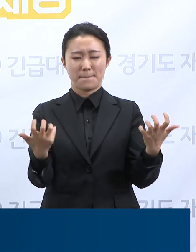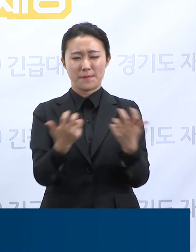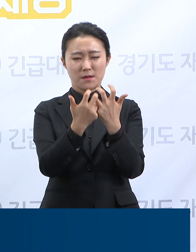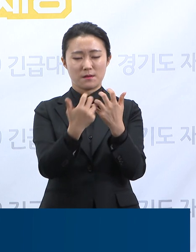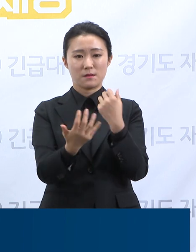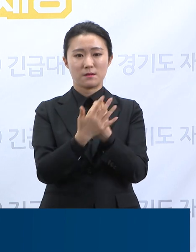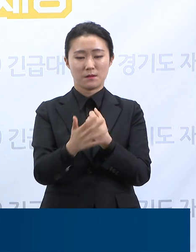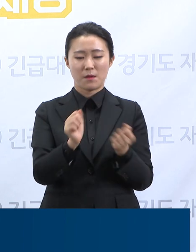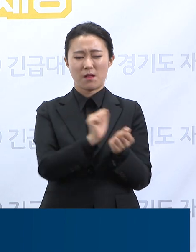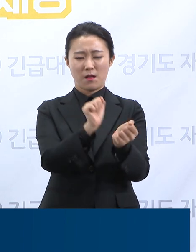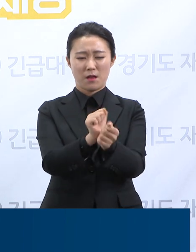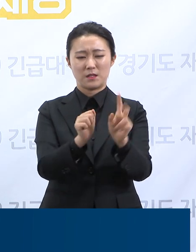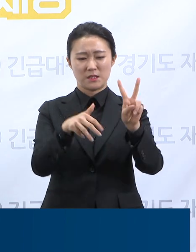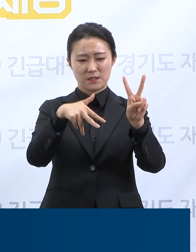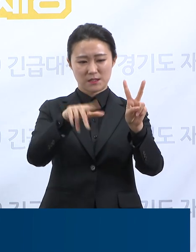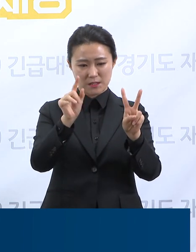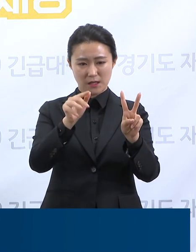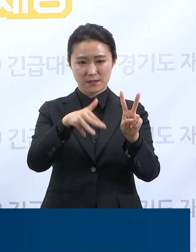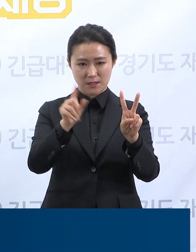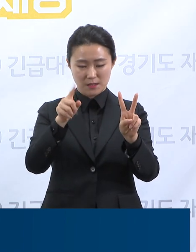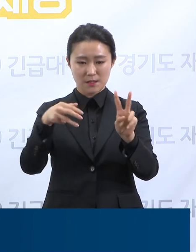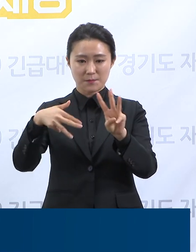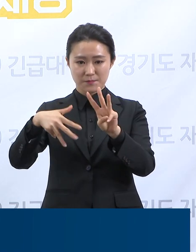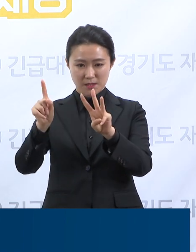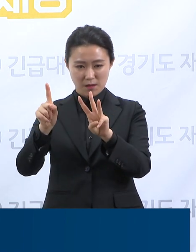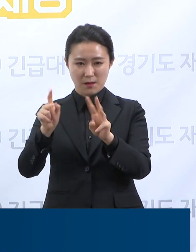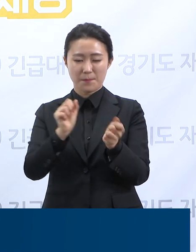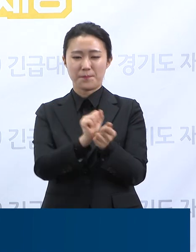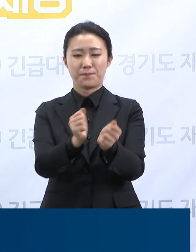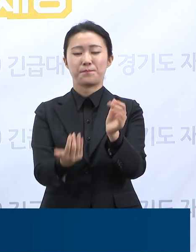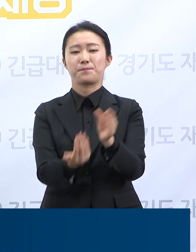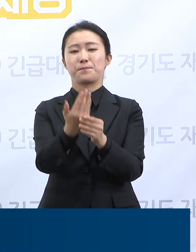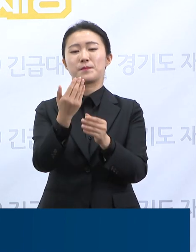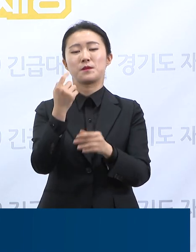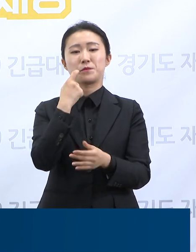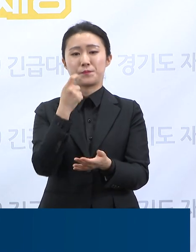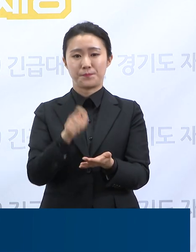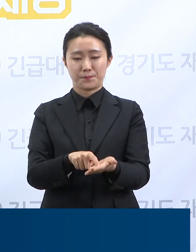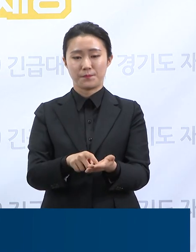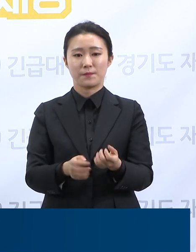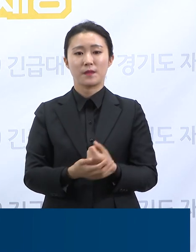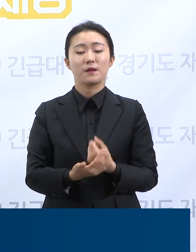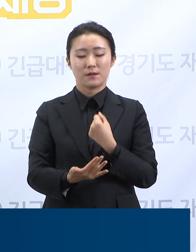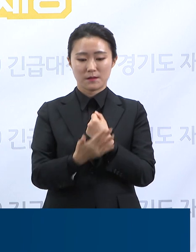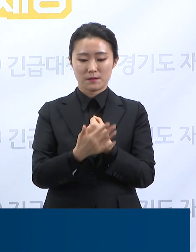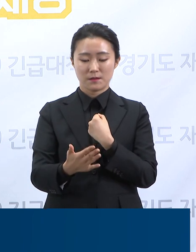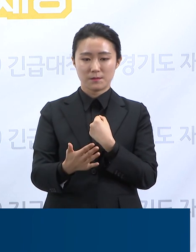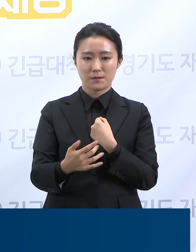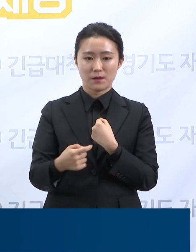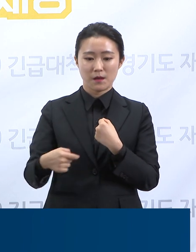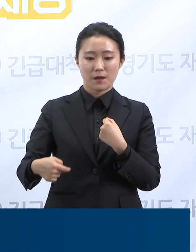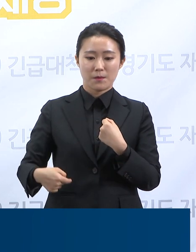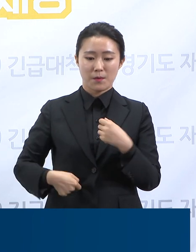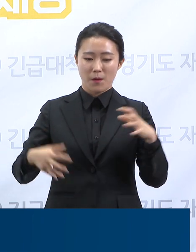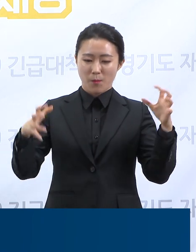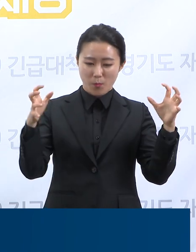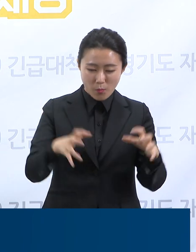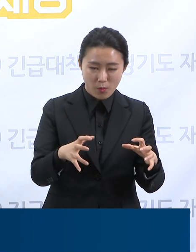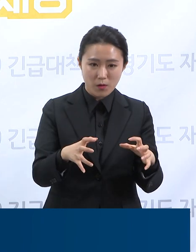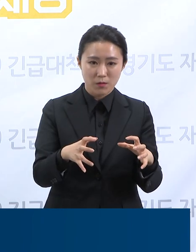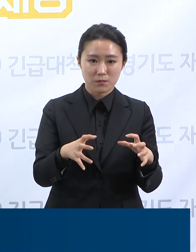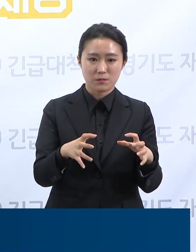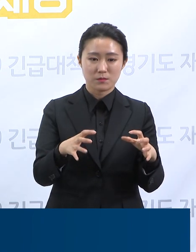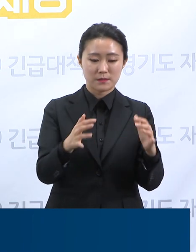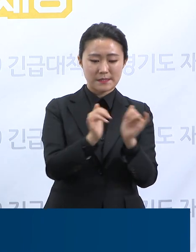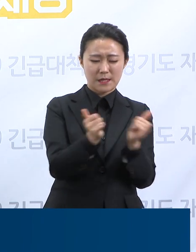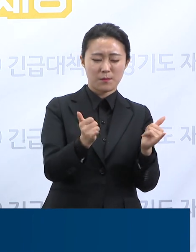상황입니다. 코로나19의 유행은 밀폐, 밀집, 밀접된 시설 어디에서든 모두 발생 가능합니다.